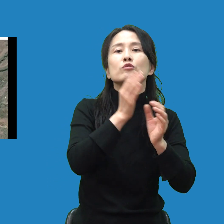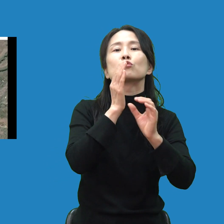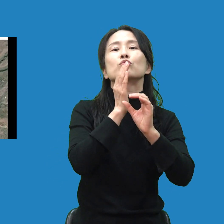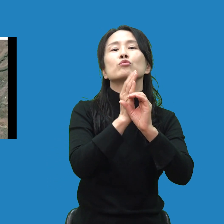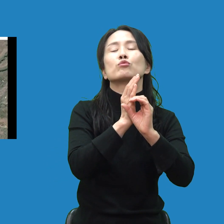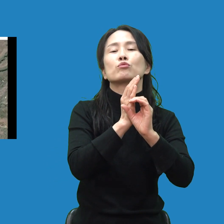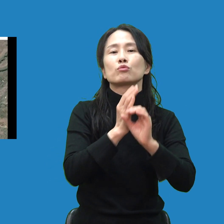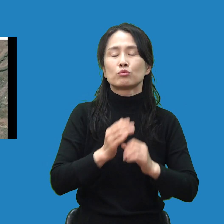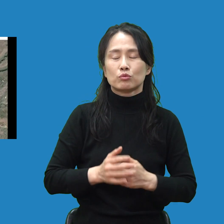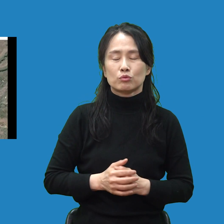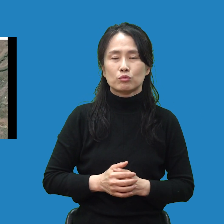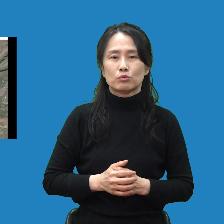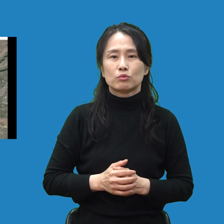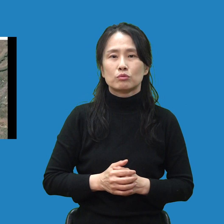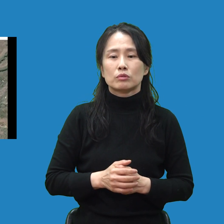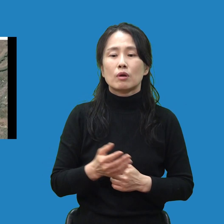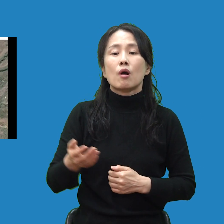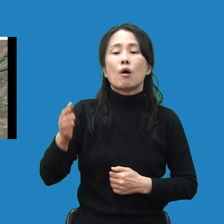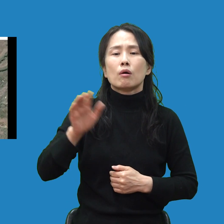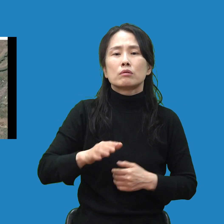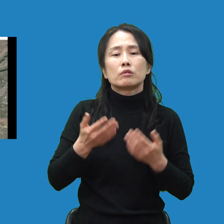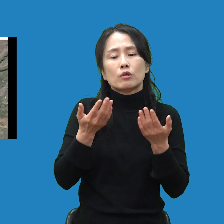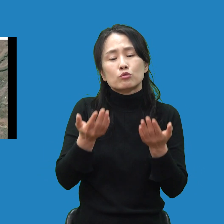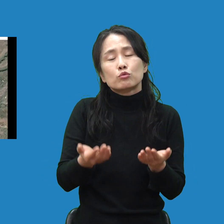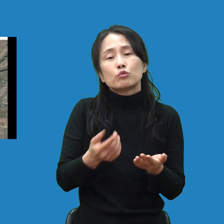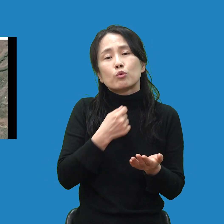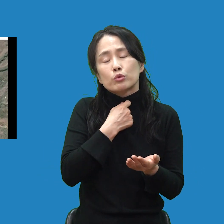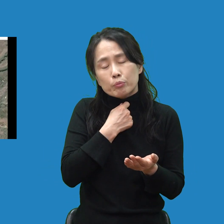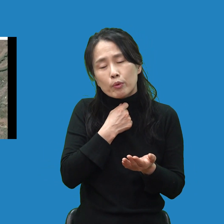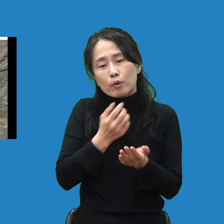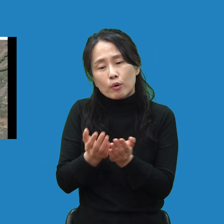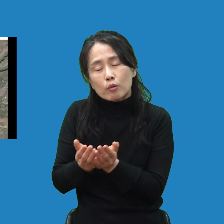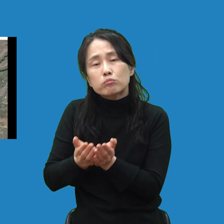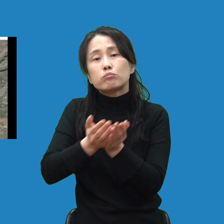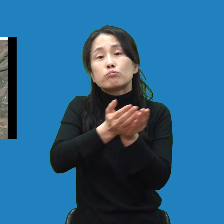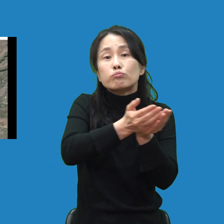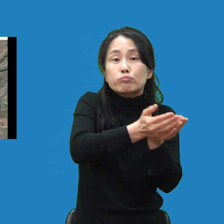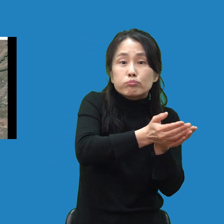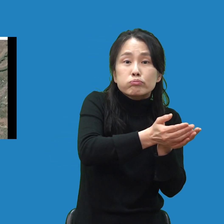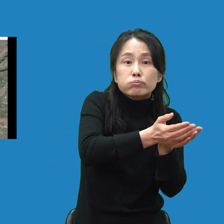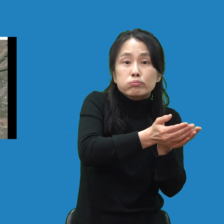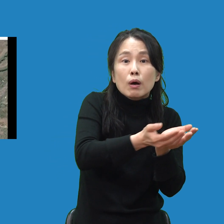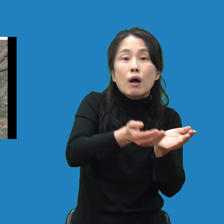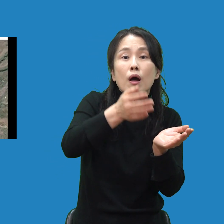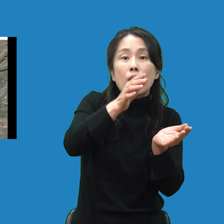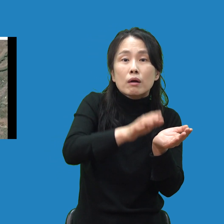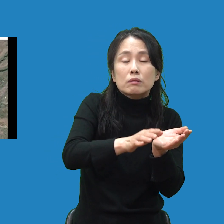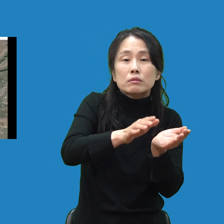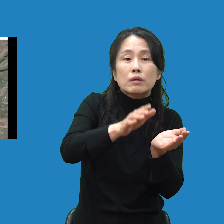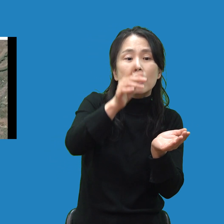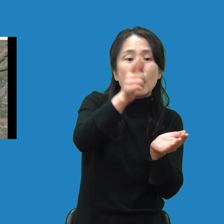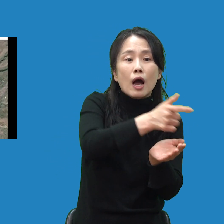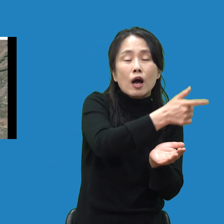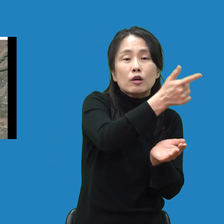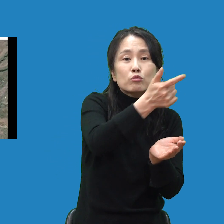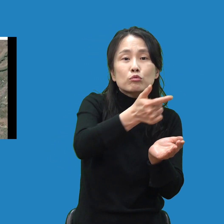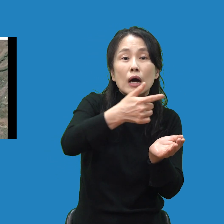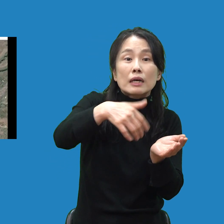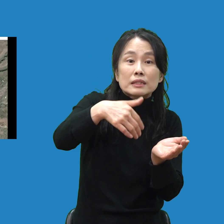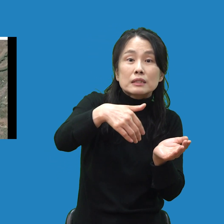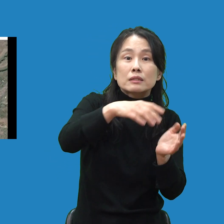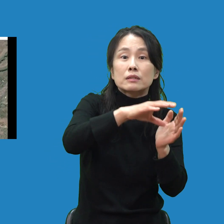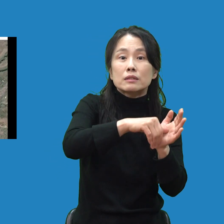그런데 쉼이 필요해서 떠났는데 만 하루도 되지 못해서